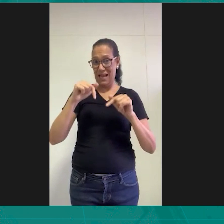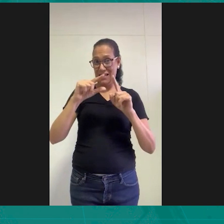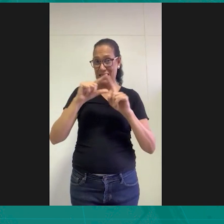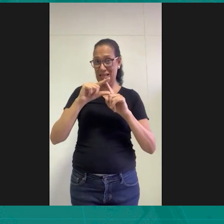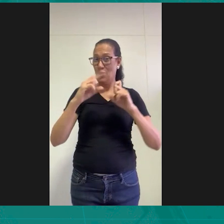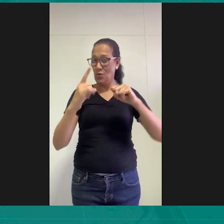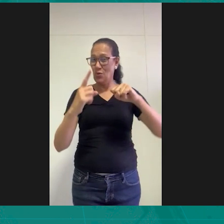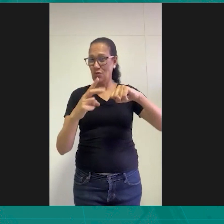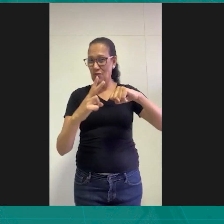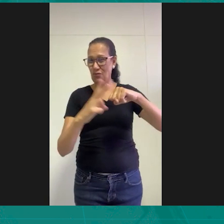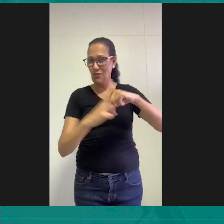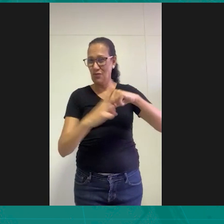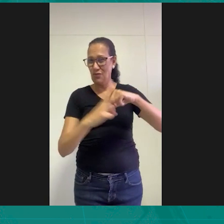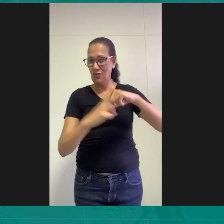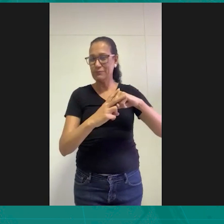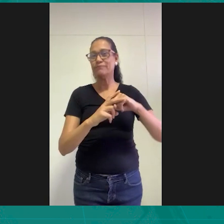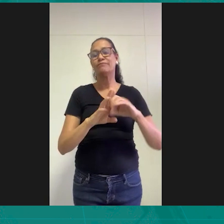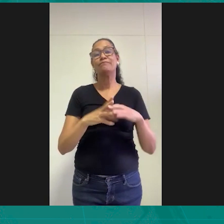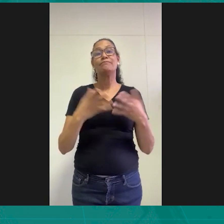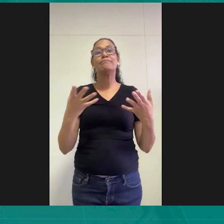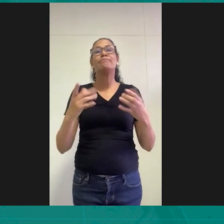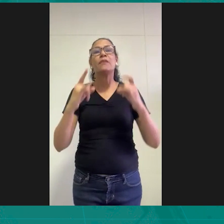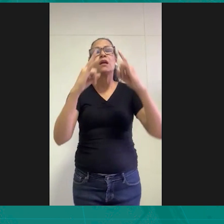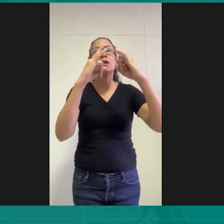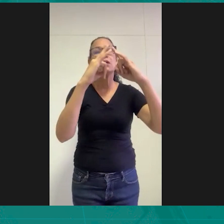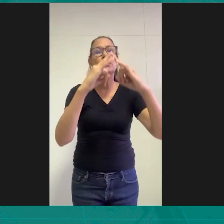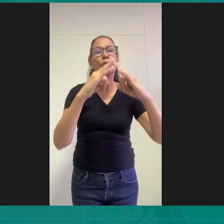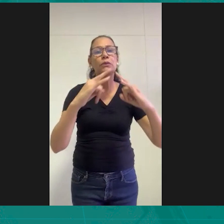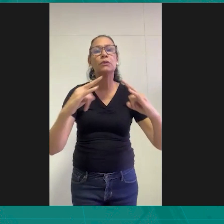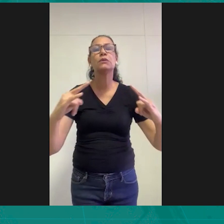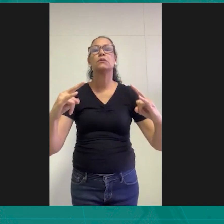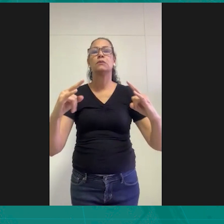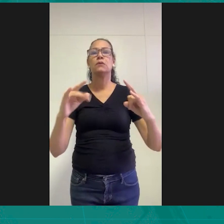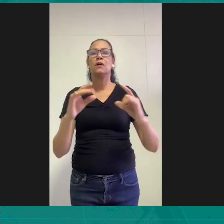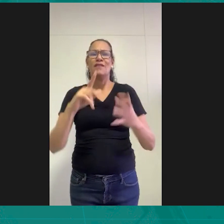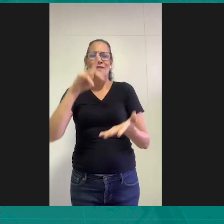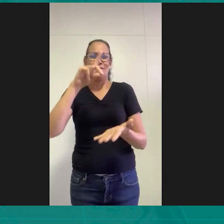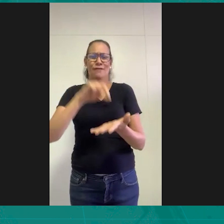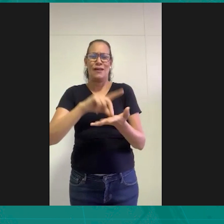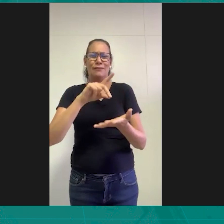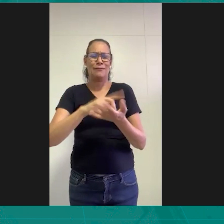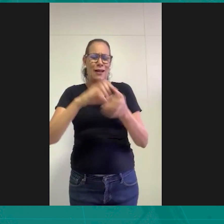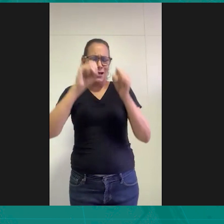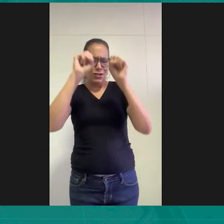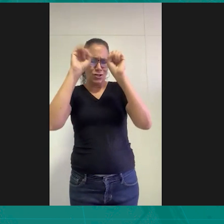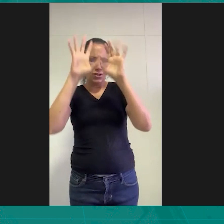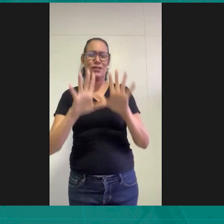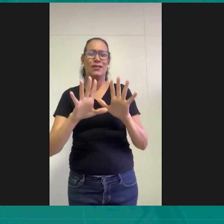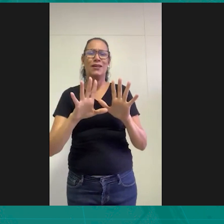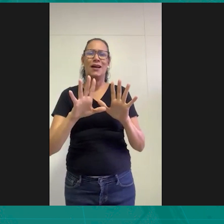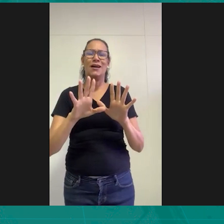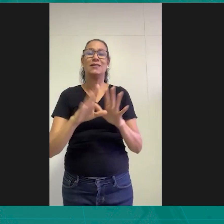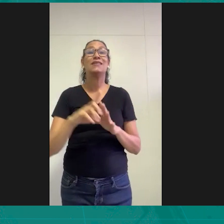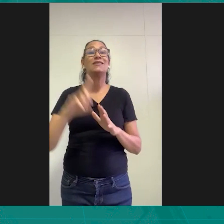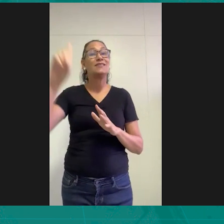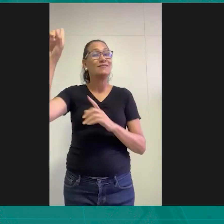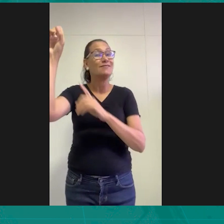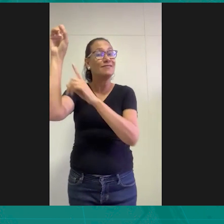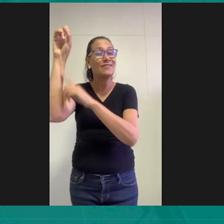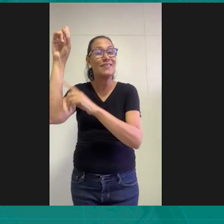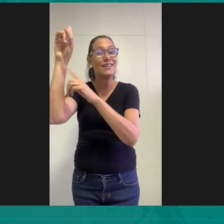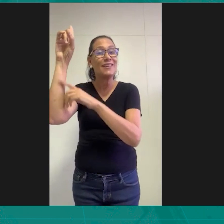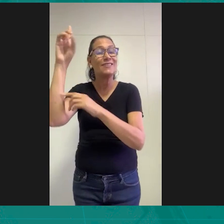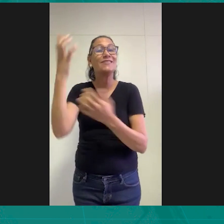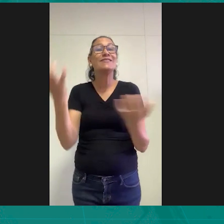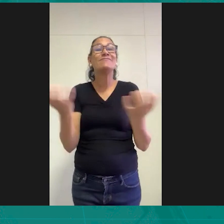de graça e de verdade, né? Então ele já indica que Deus quer edificar uma casa, tá? E